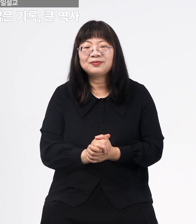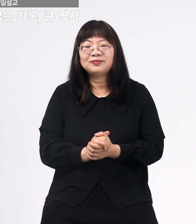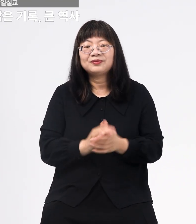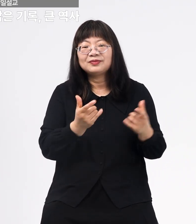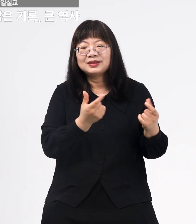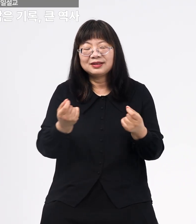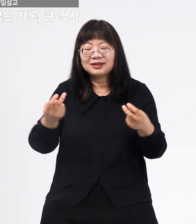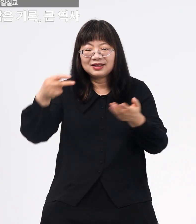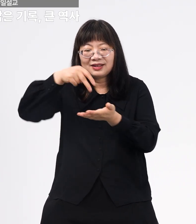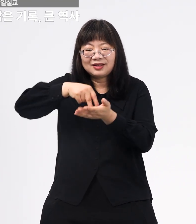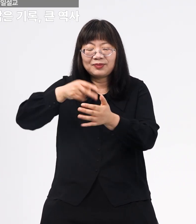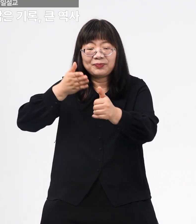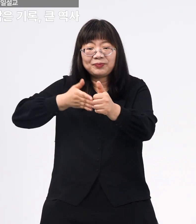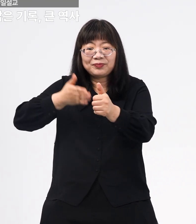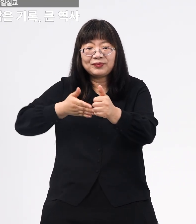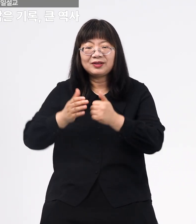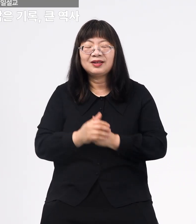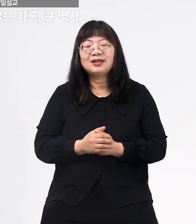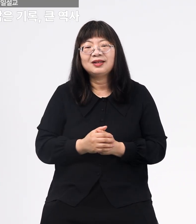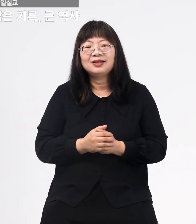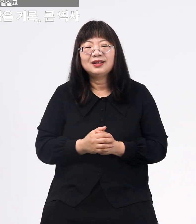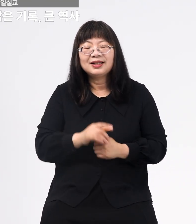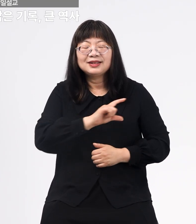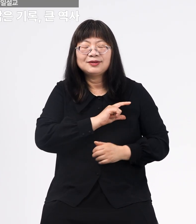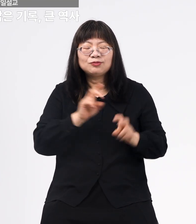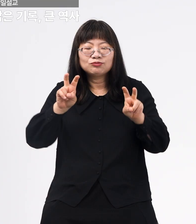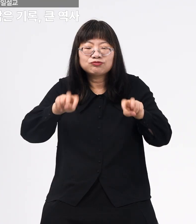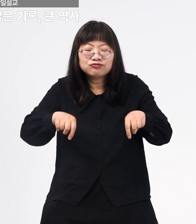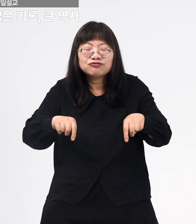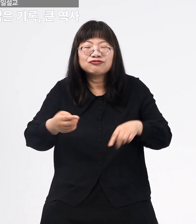다 일어나십시다. 무명이어도